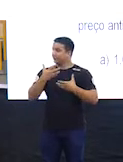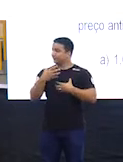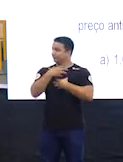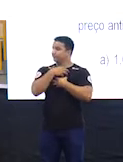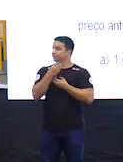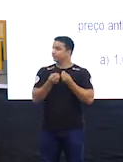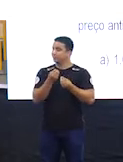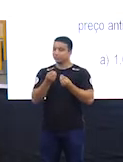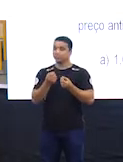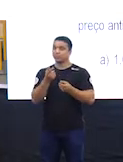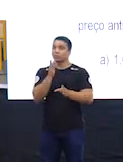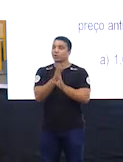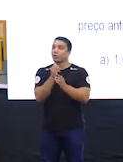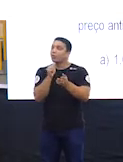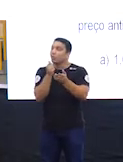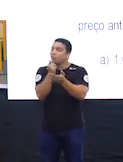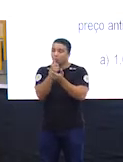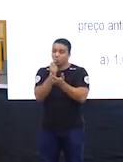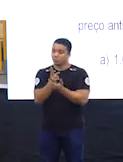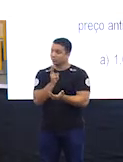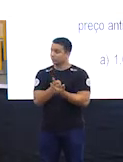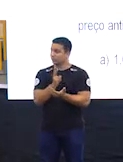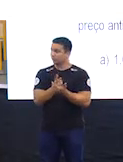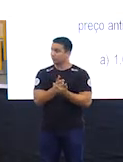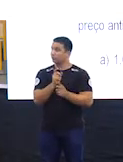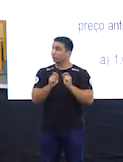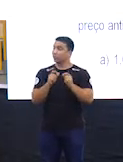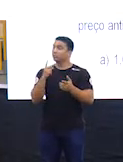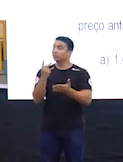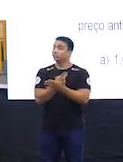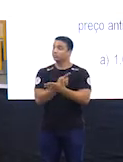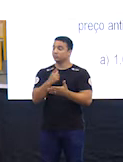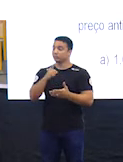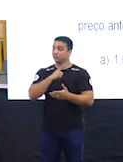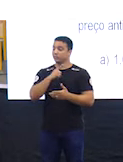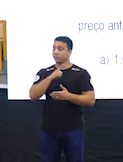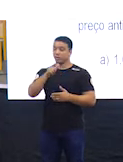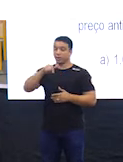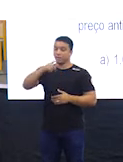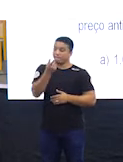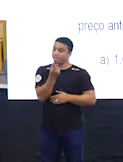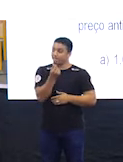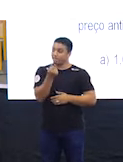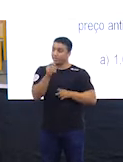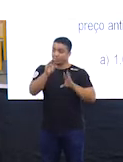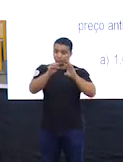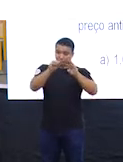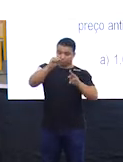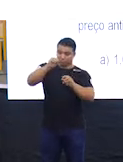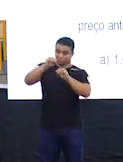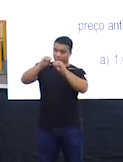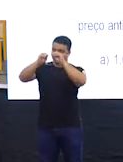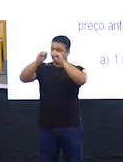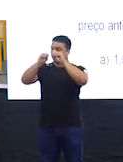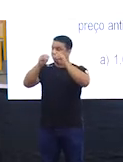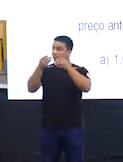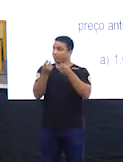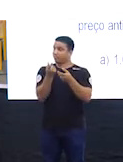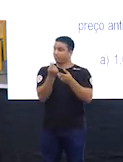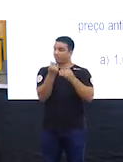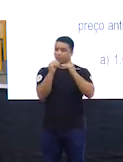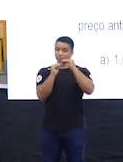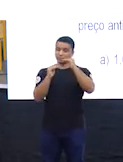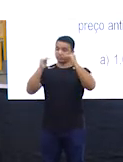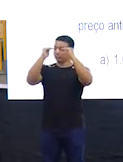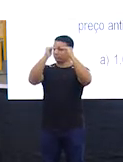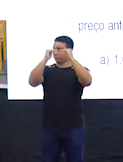produto que compra semanalmente teve seu preço reajustado.